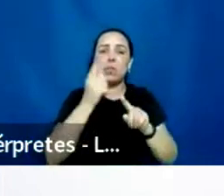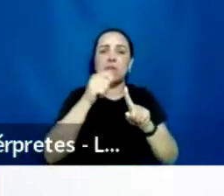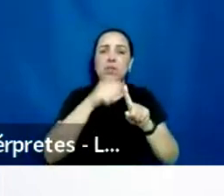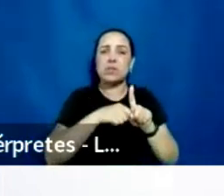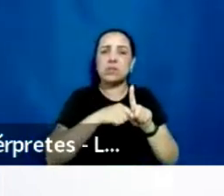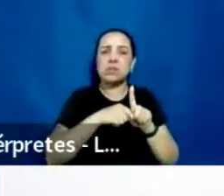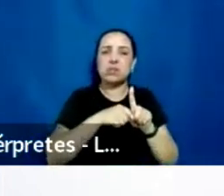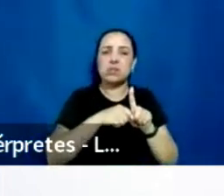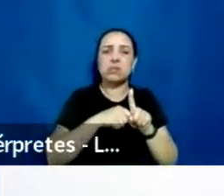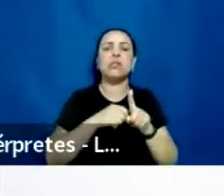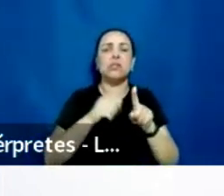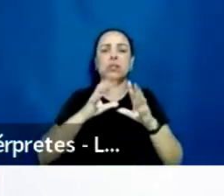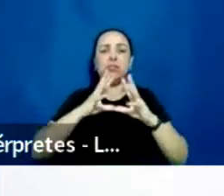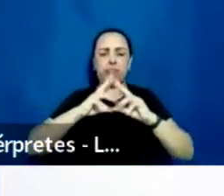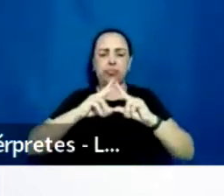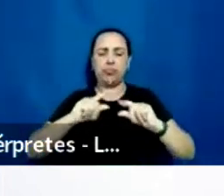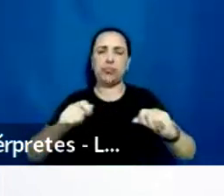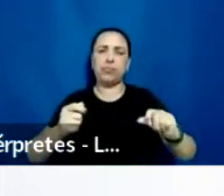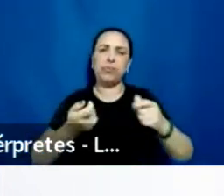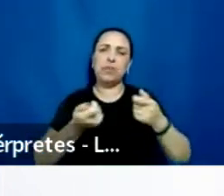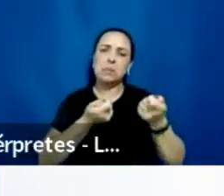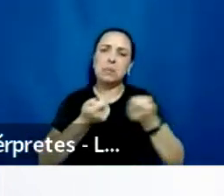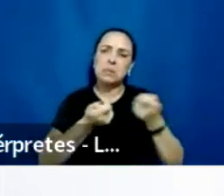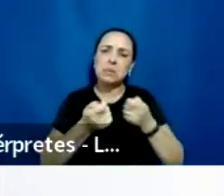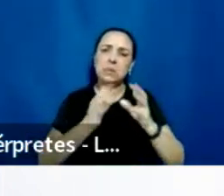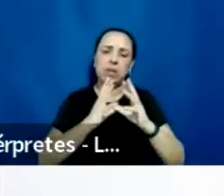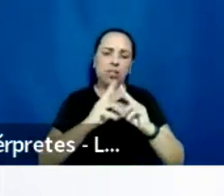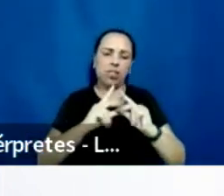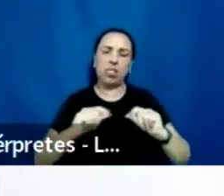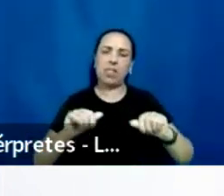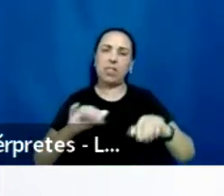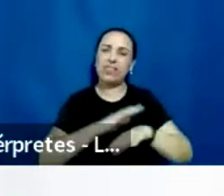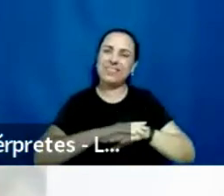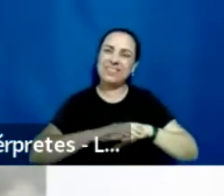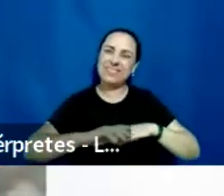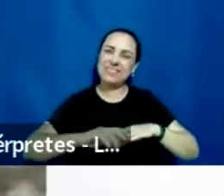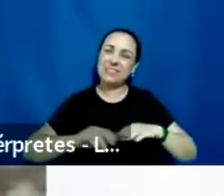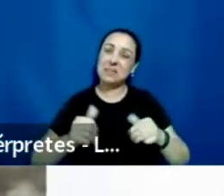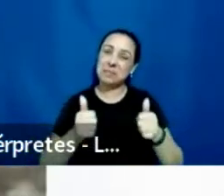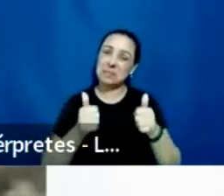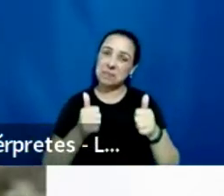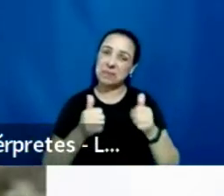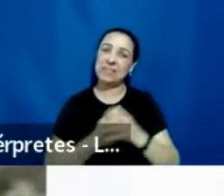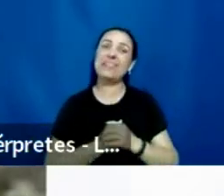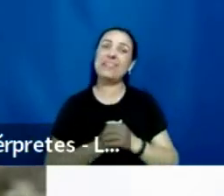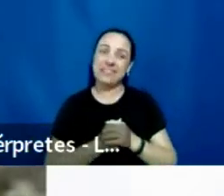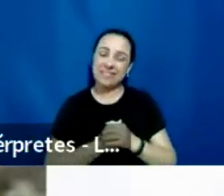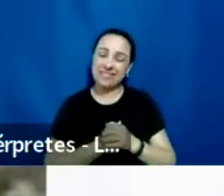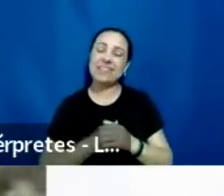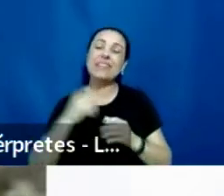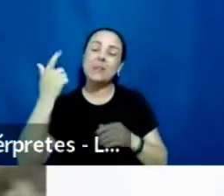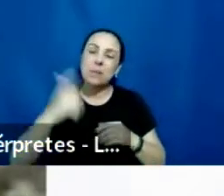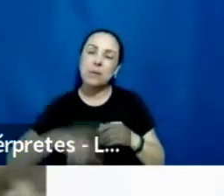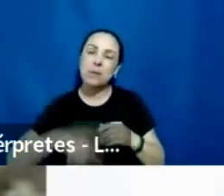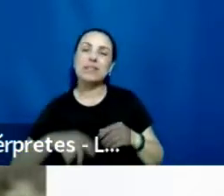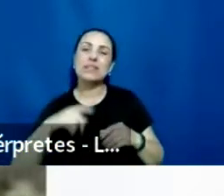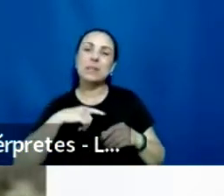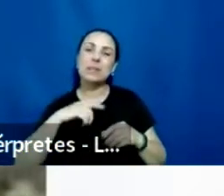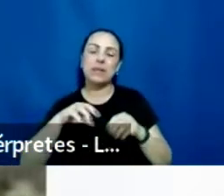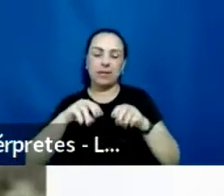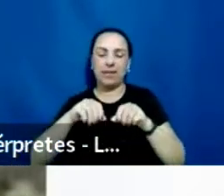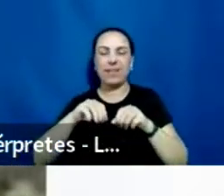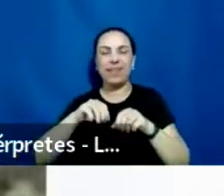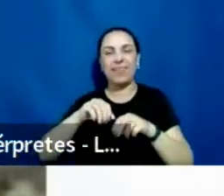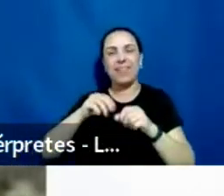dessas crostas, isso aí devia também coçar, arder. Então, realmente é muito impressionante. Nós vemos aí